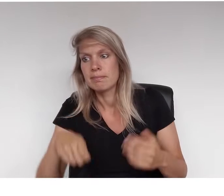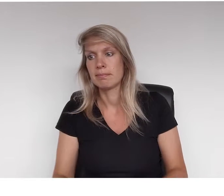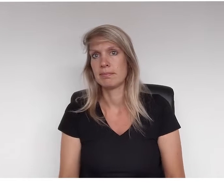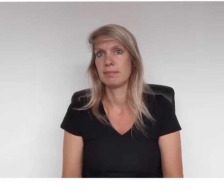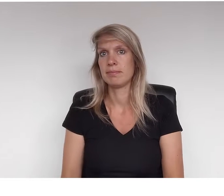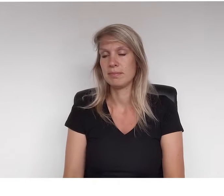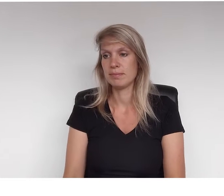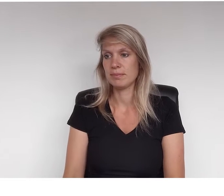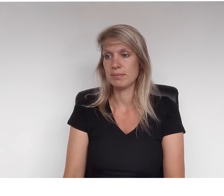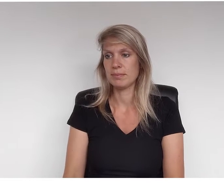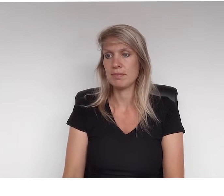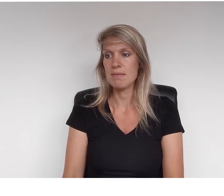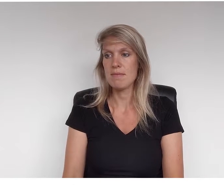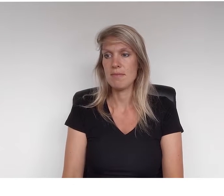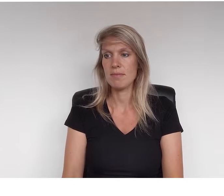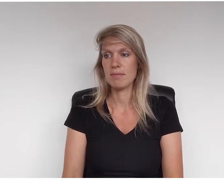Zo.